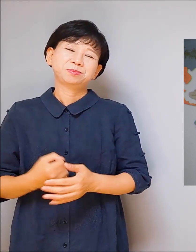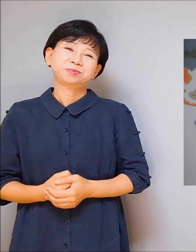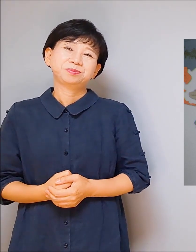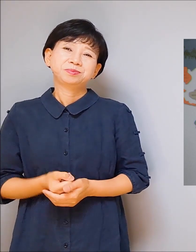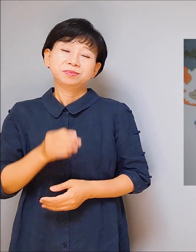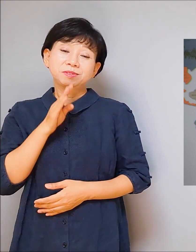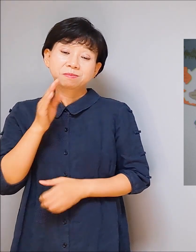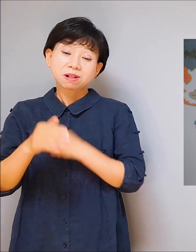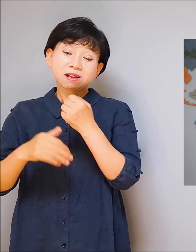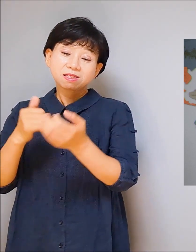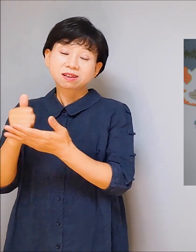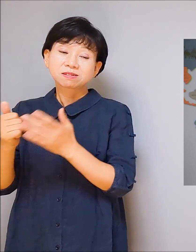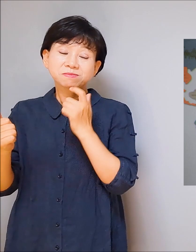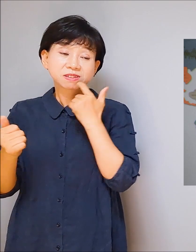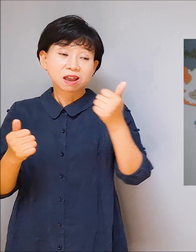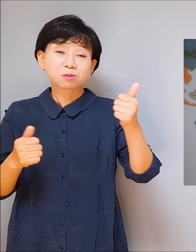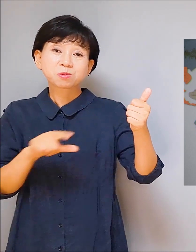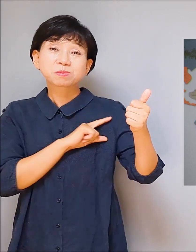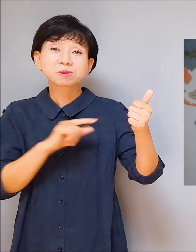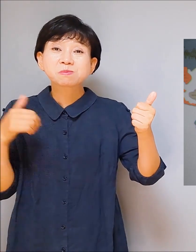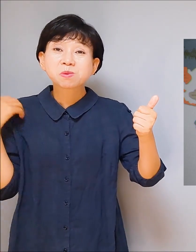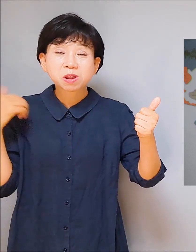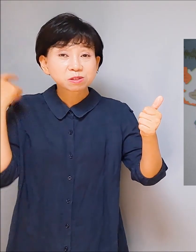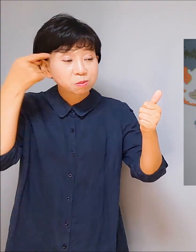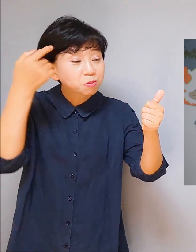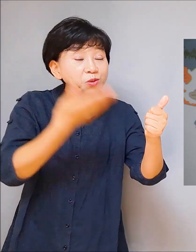정말 하나님이 야곱의 이름을 모르실까요?